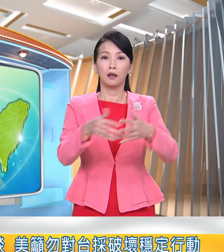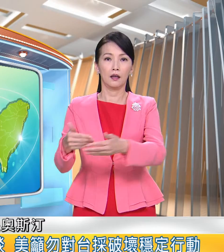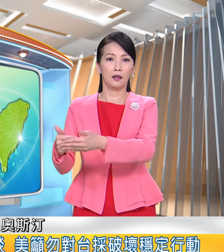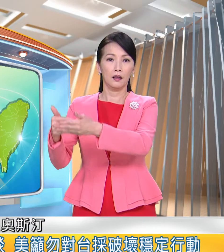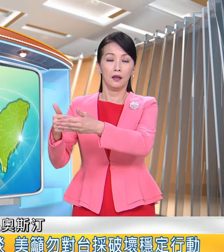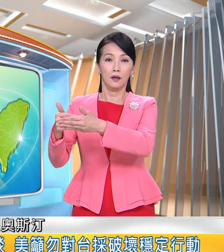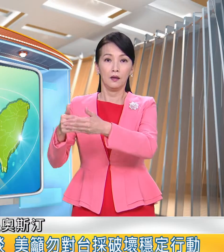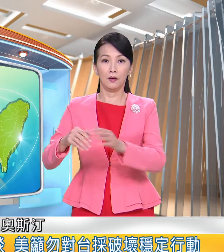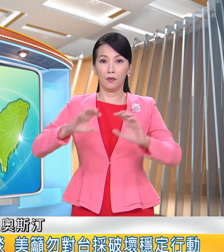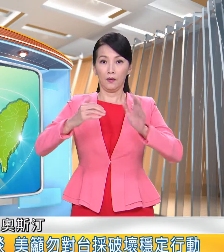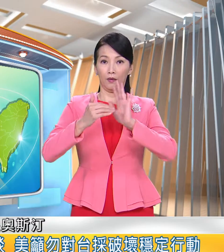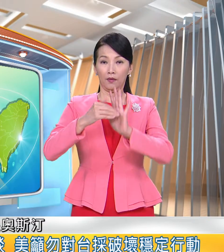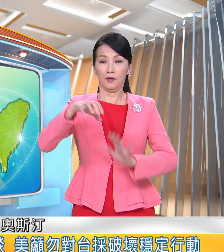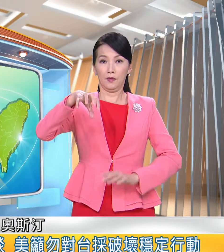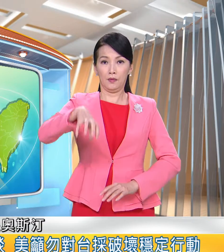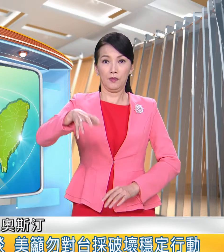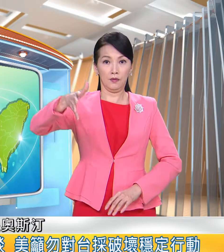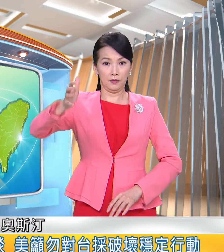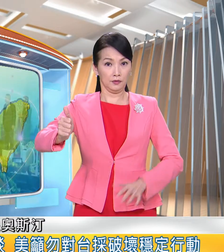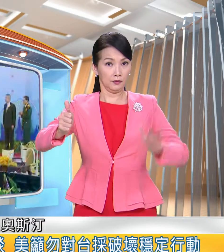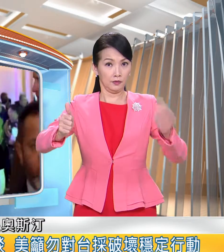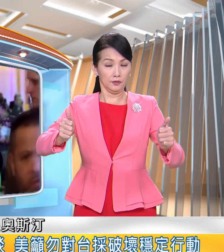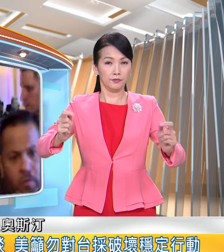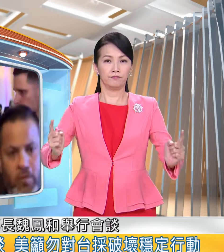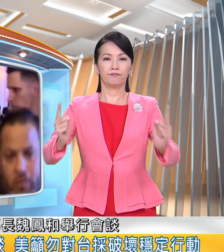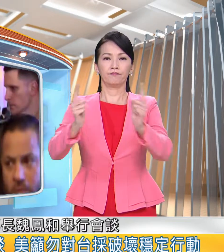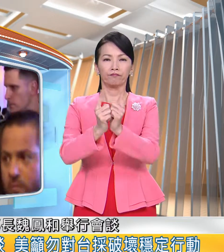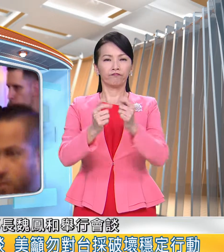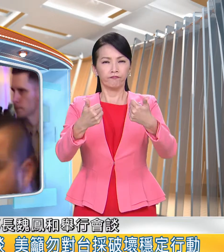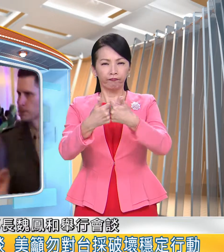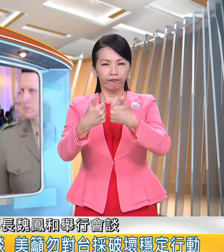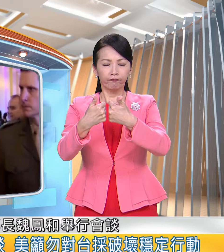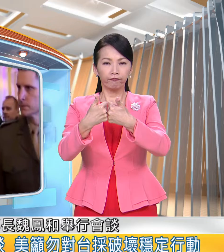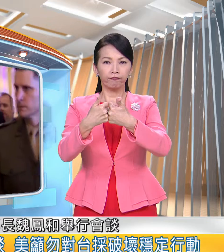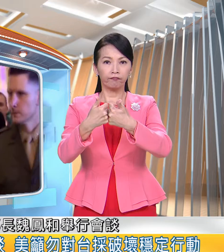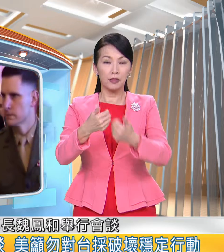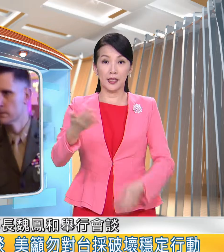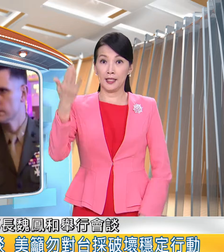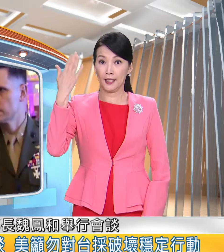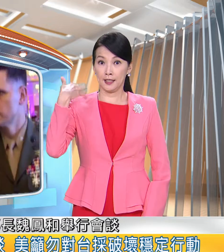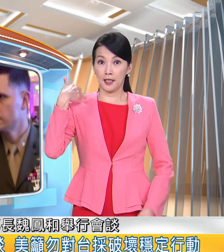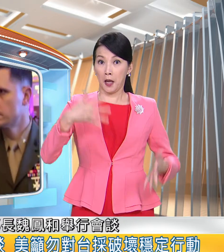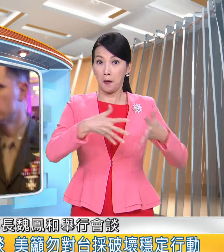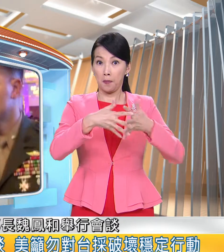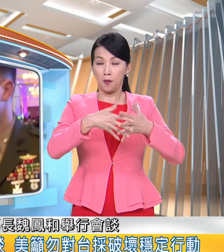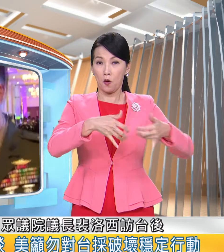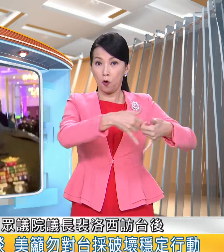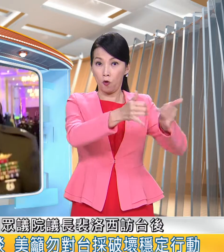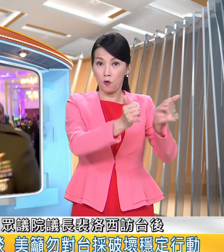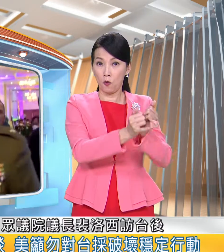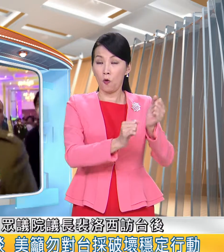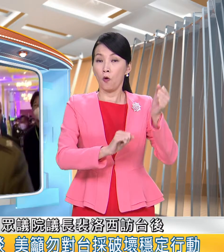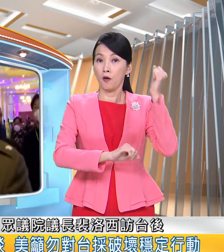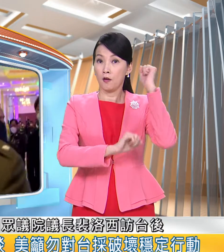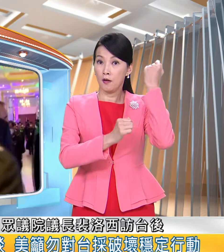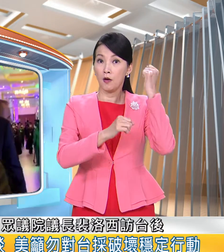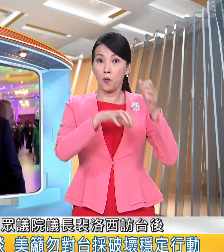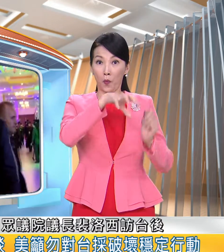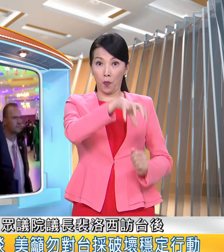美国国防部长奥斯汀和中国国防部长魏凤和举行会谈，而这也是自美